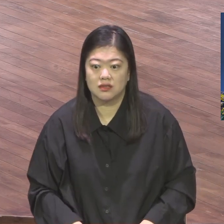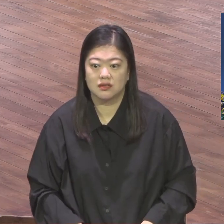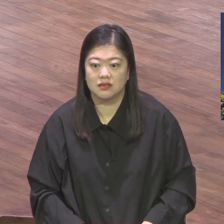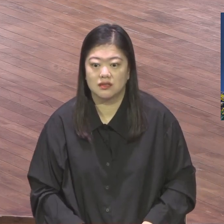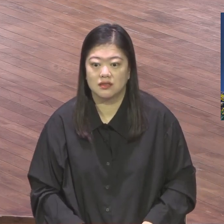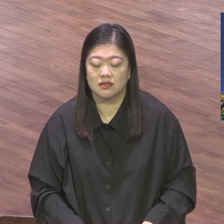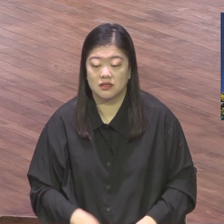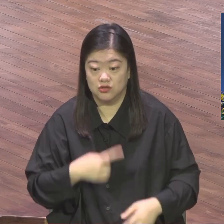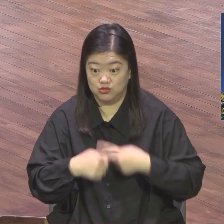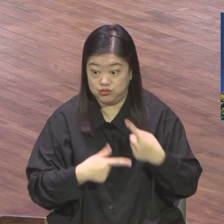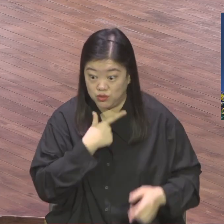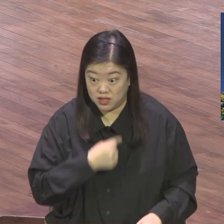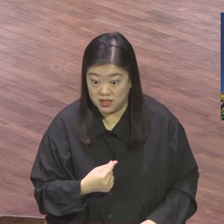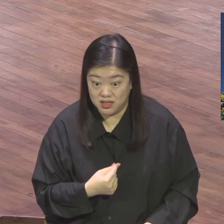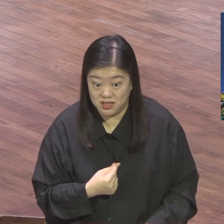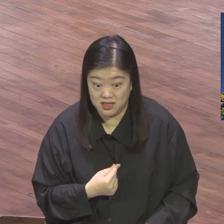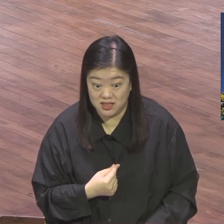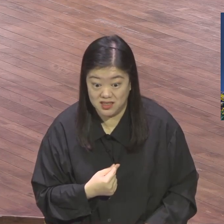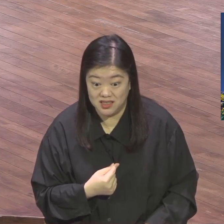이런 음성 듣기 원해요.